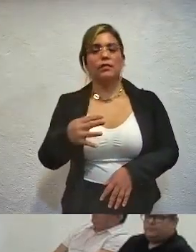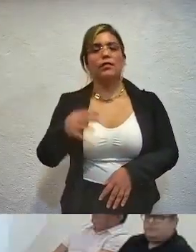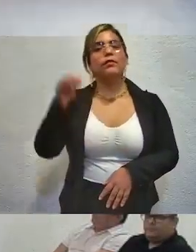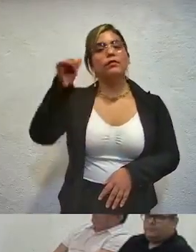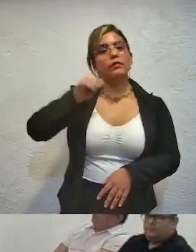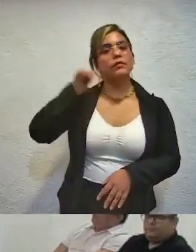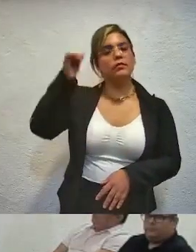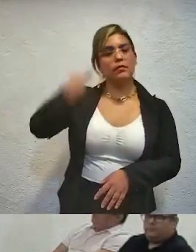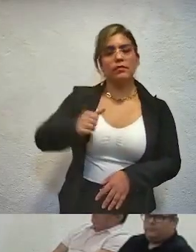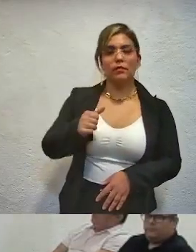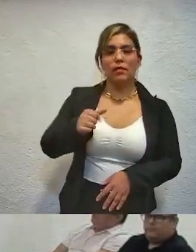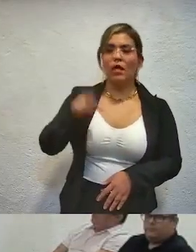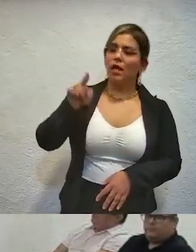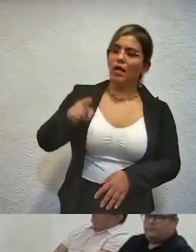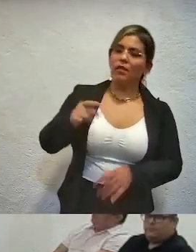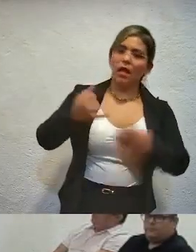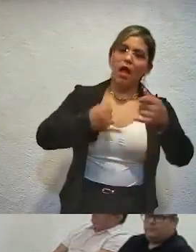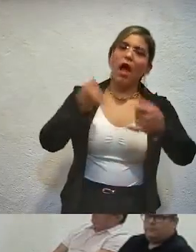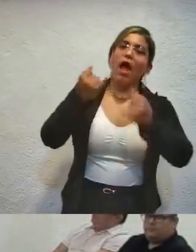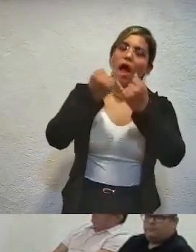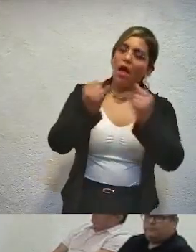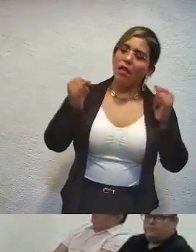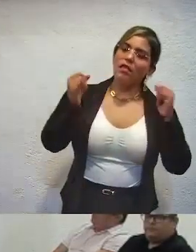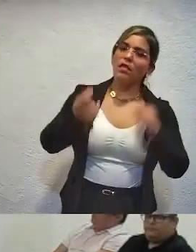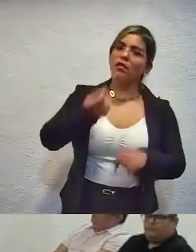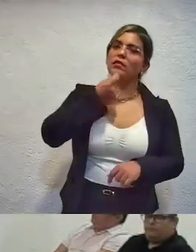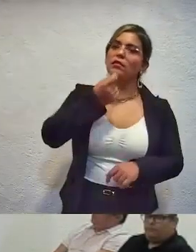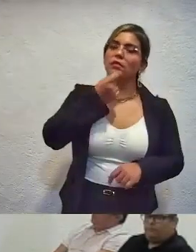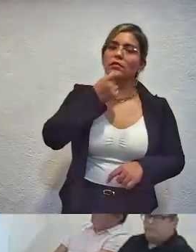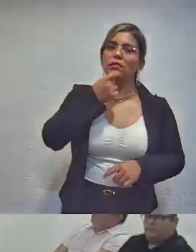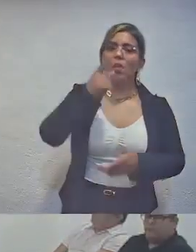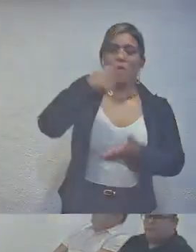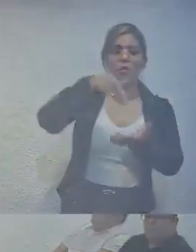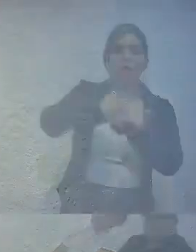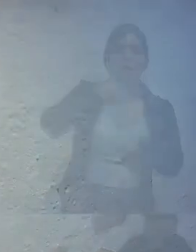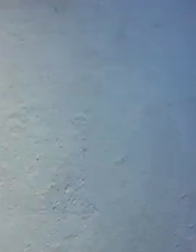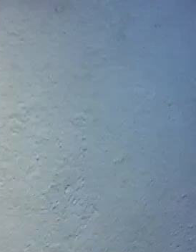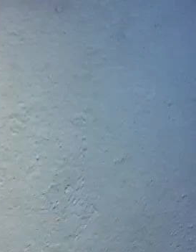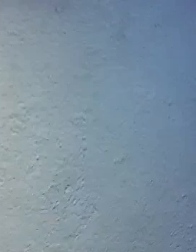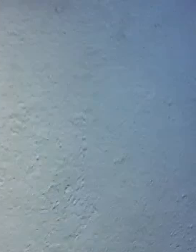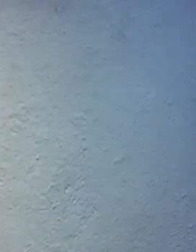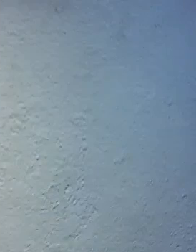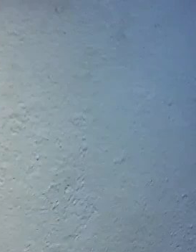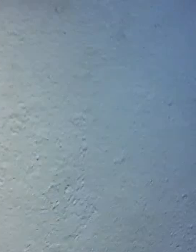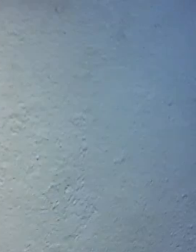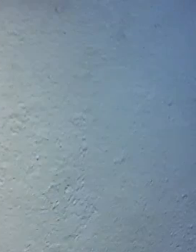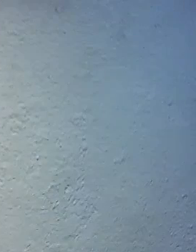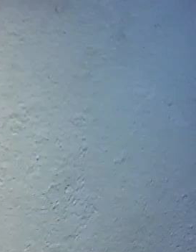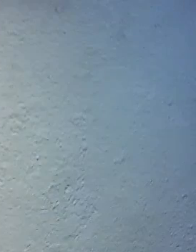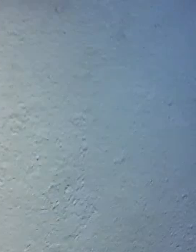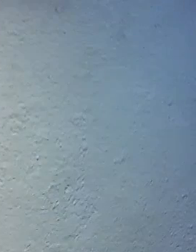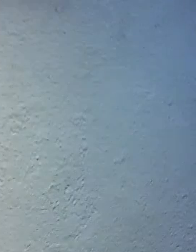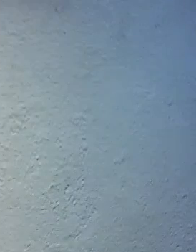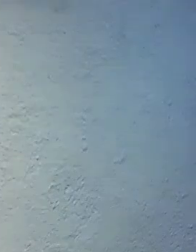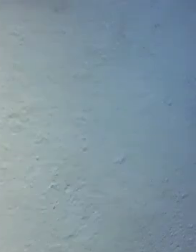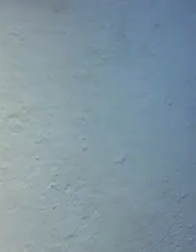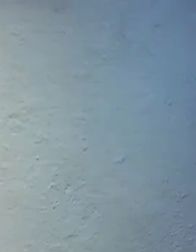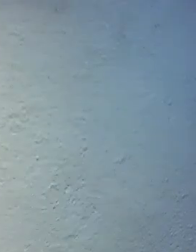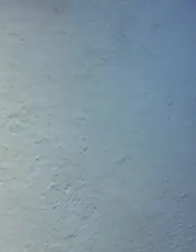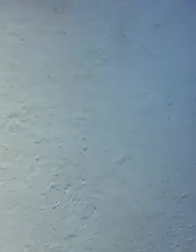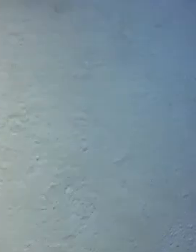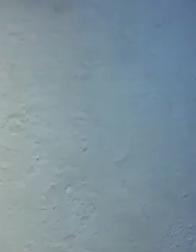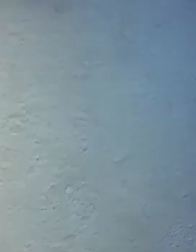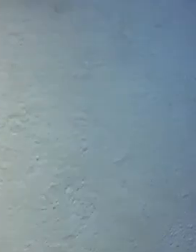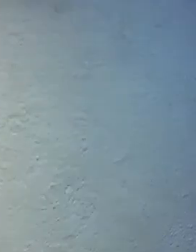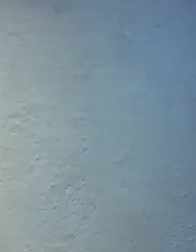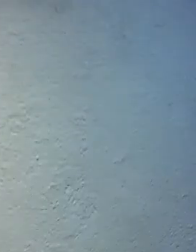delegado de la colonia Jardín de Niños del municipio de Tlapa de Comonfort Guerrero, llevada a cabo el 8 de enero, así como el otorgamiento de las